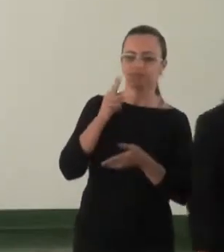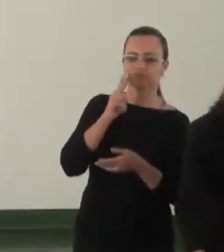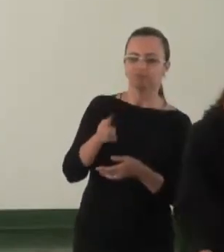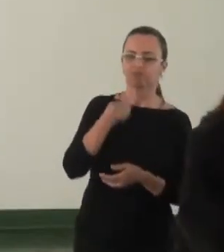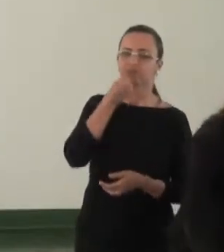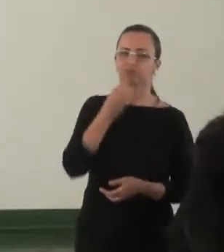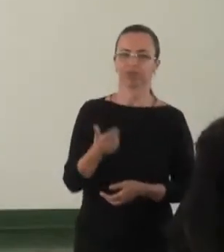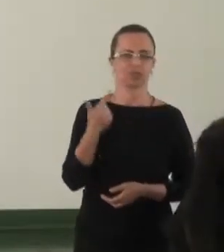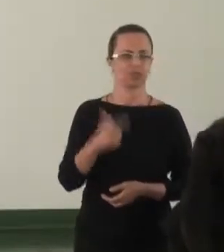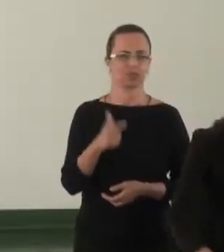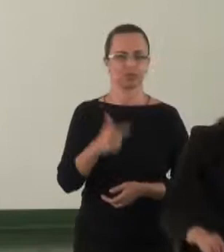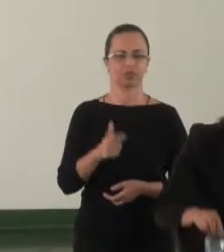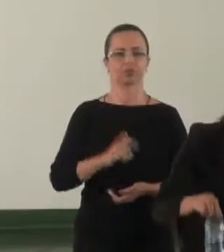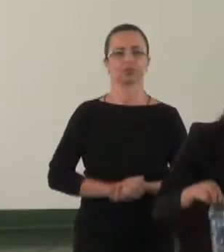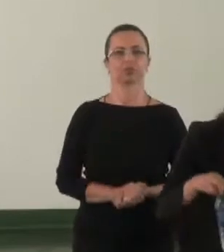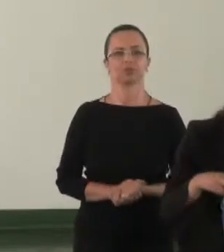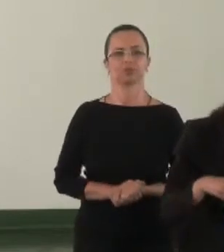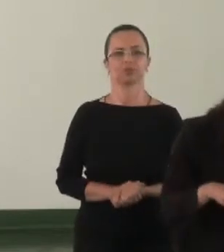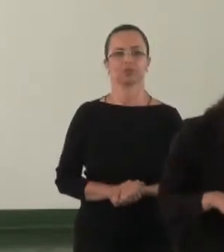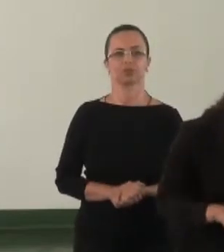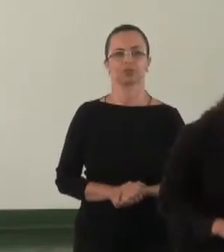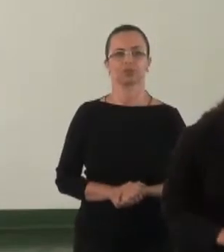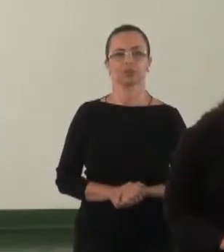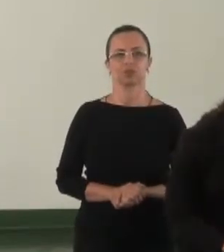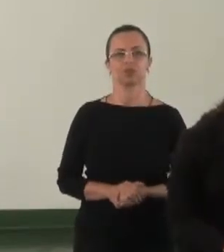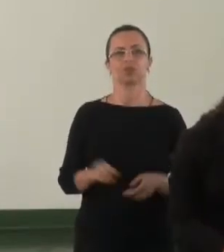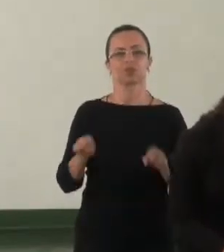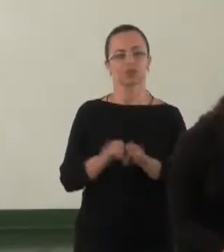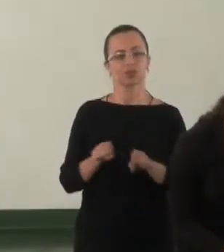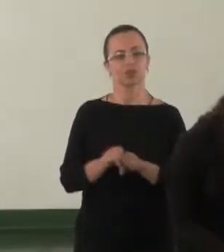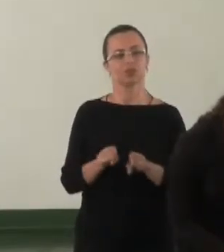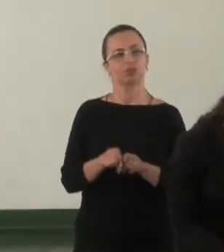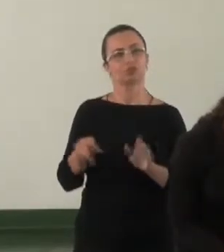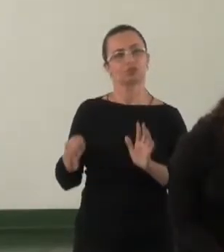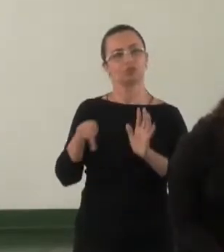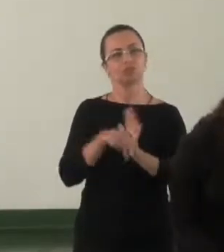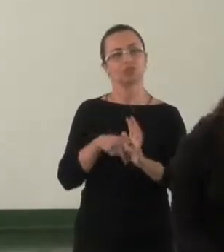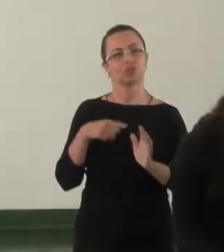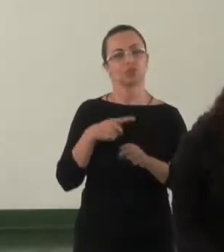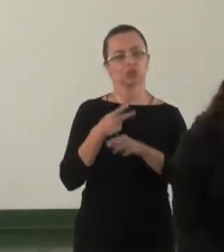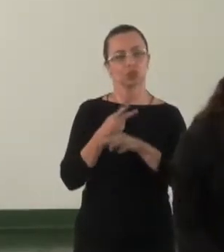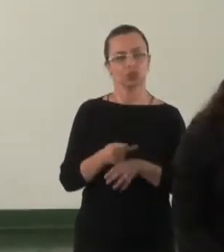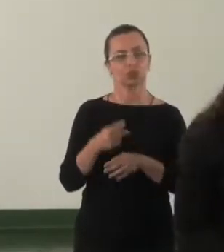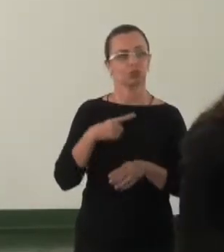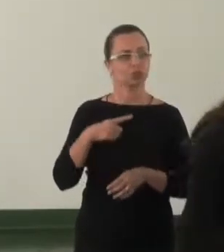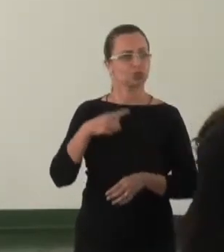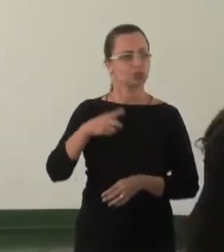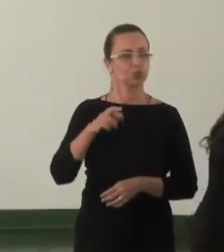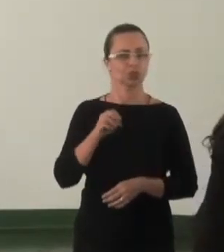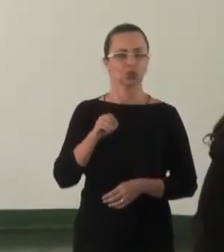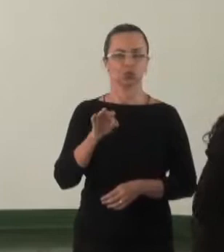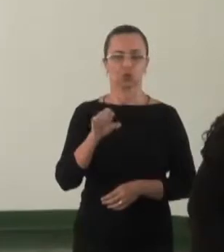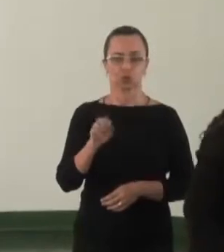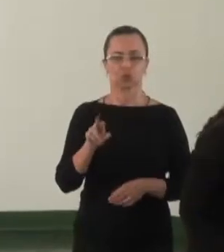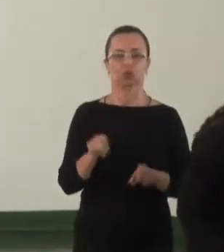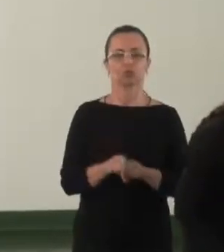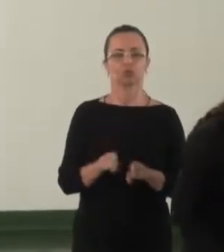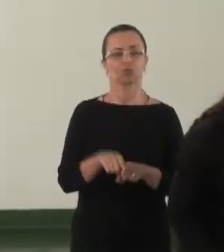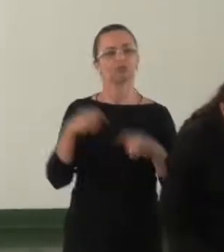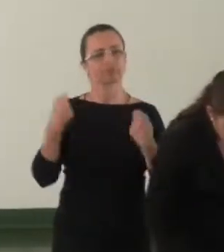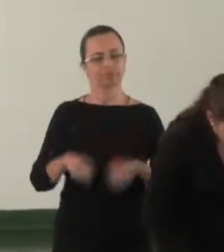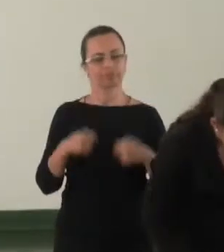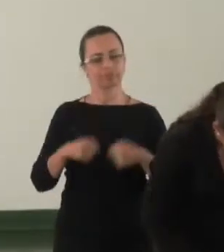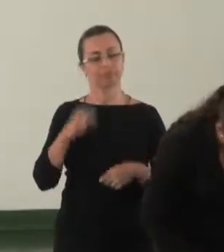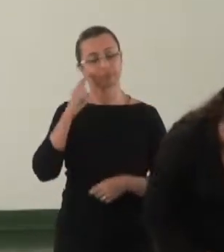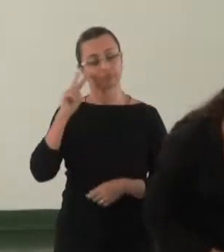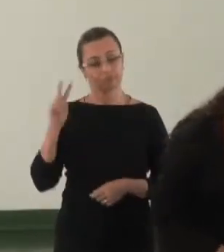vistos. Há também processos de perseguição contra os próprios procuradores e promotores, defensores dessas causas. Eles também precisam